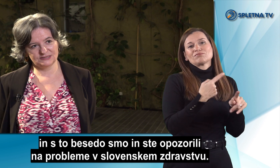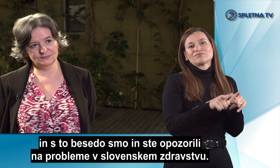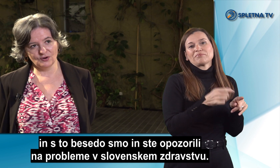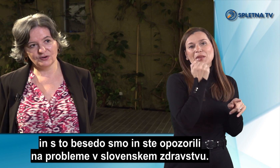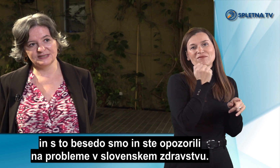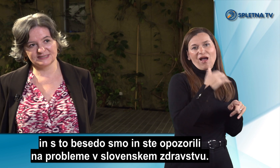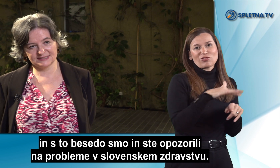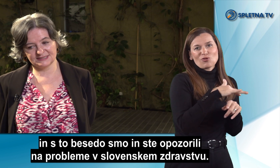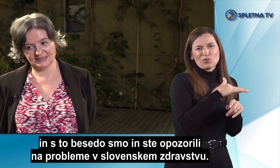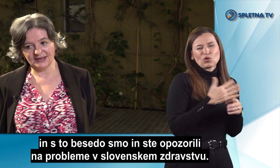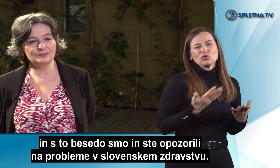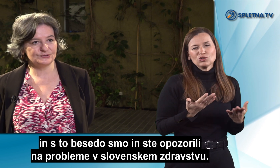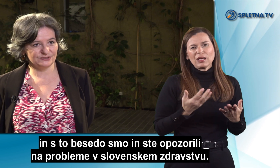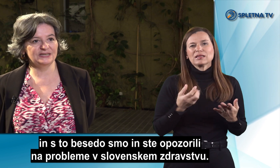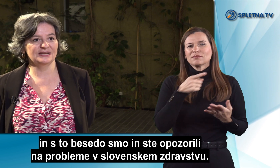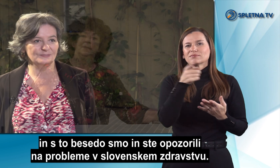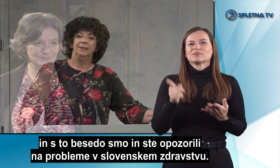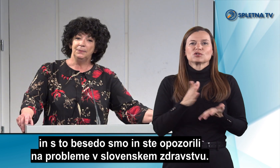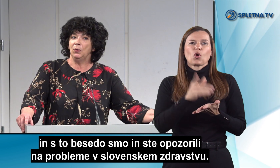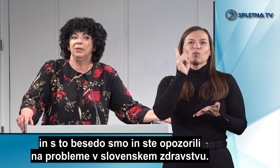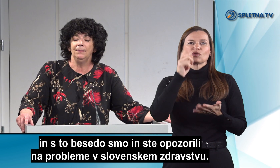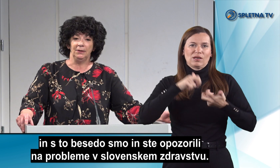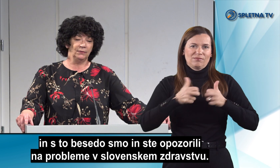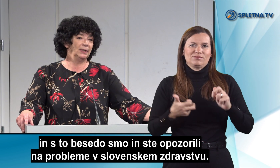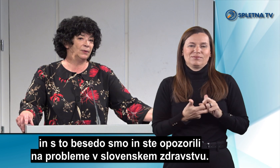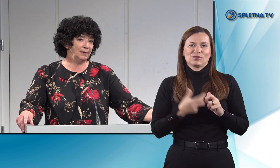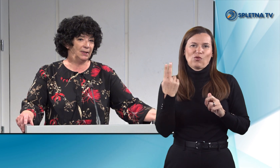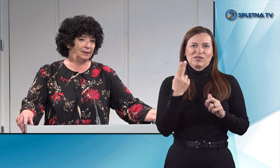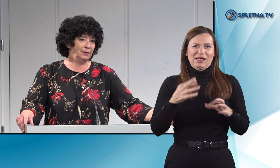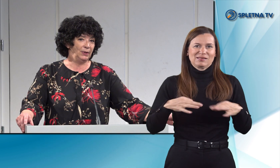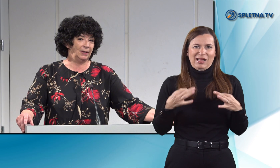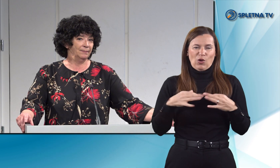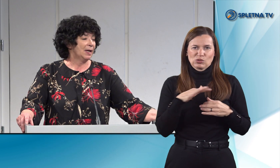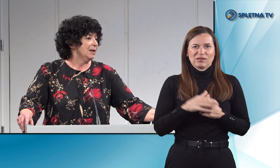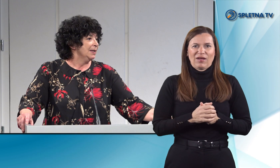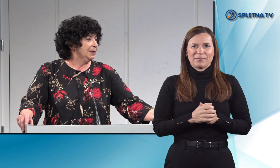besedo smo in ste opozorili na probleme v slovenskem zdravstvu.